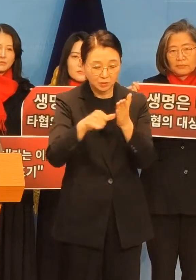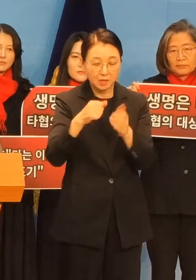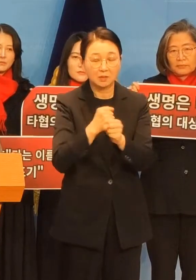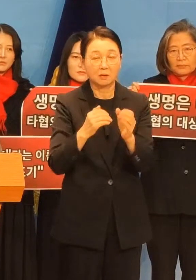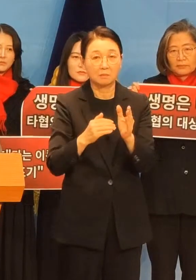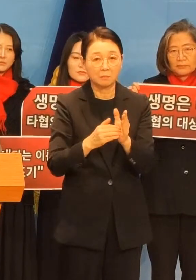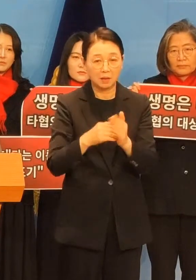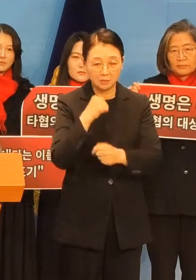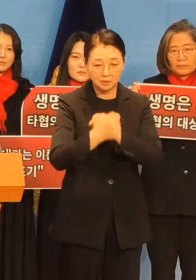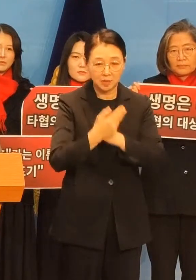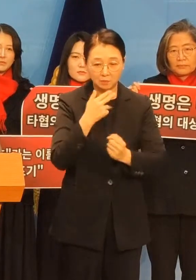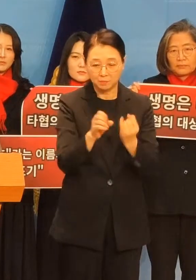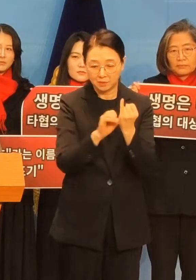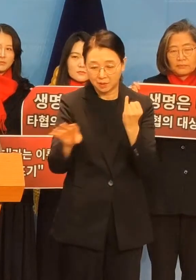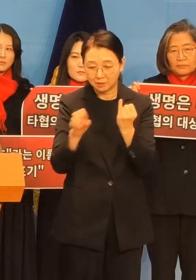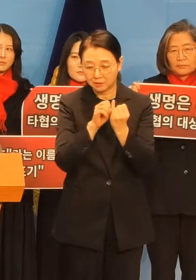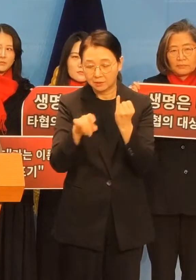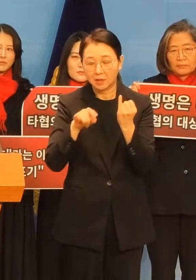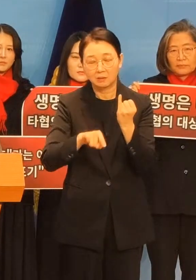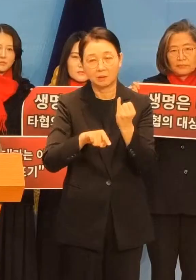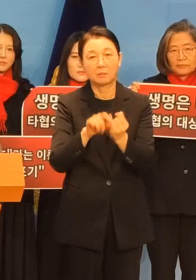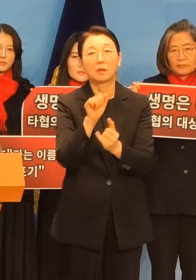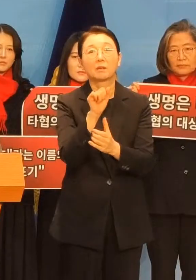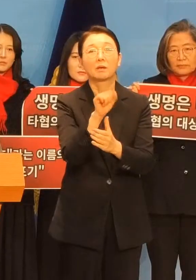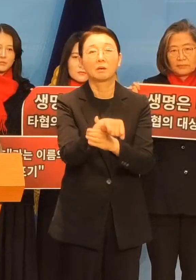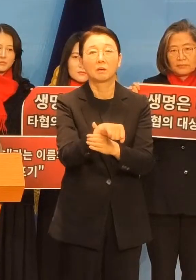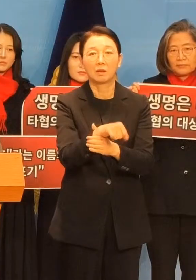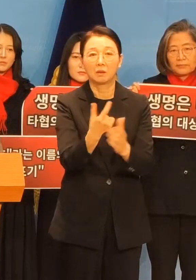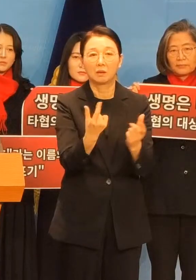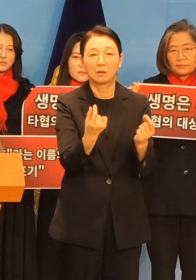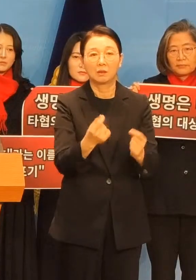낙태를 사실상 전면 허용하게 만들고 있다.